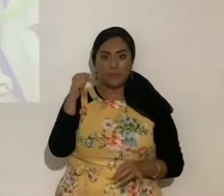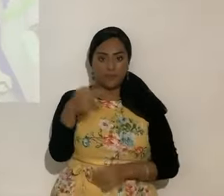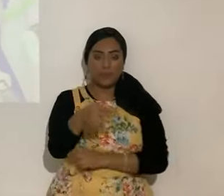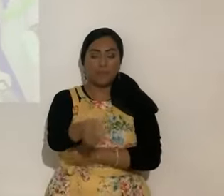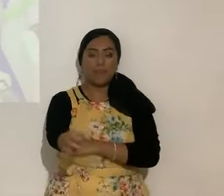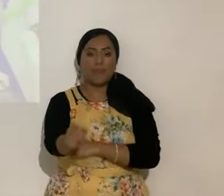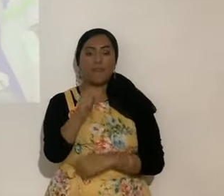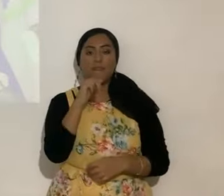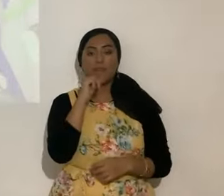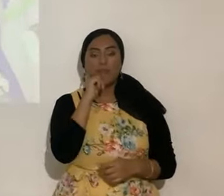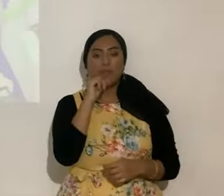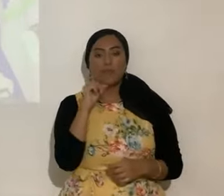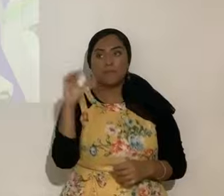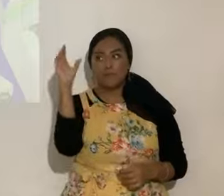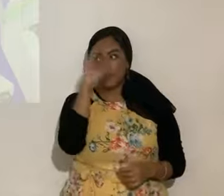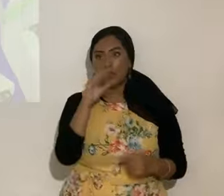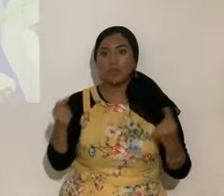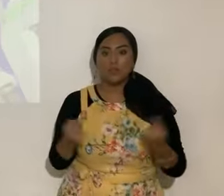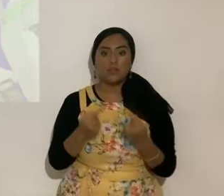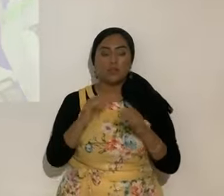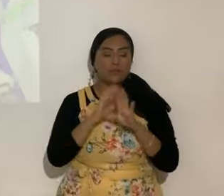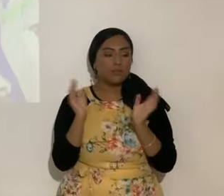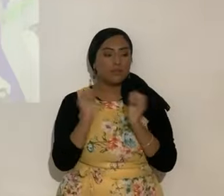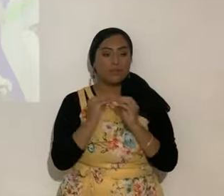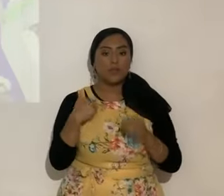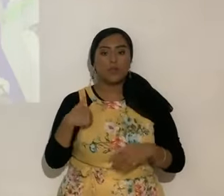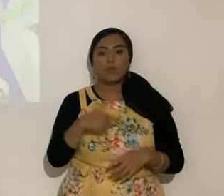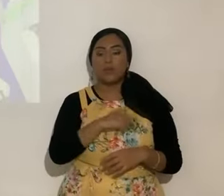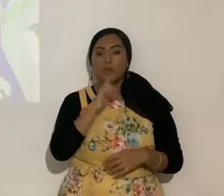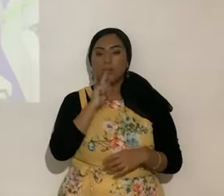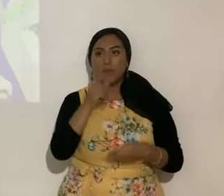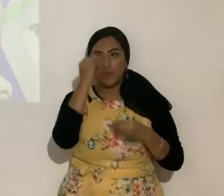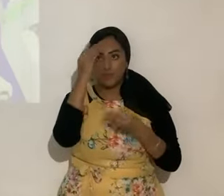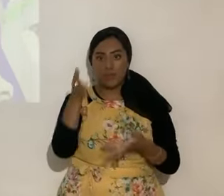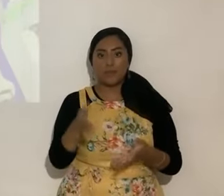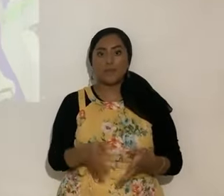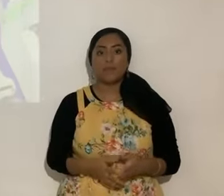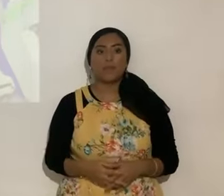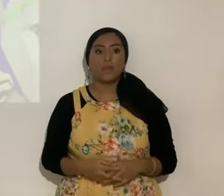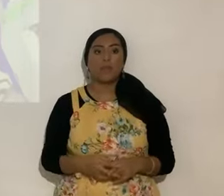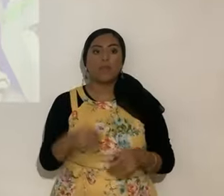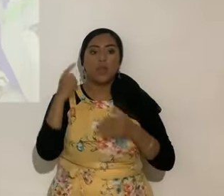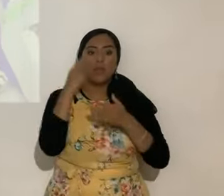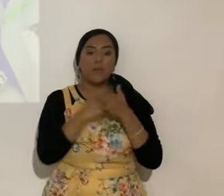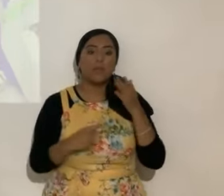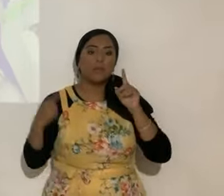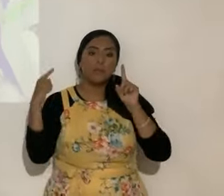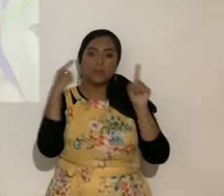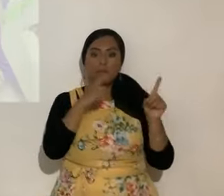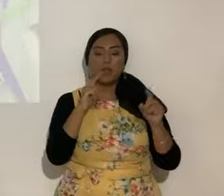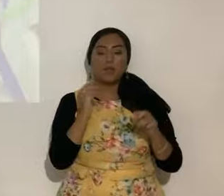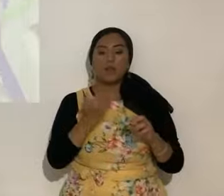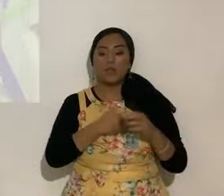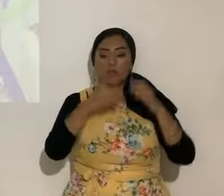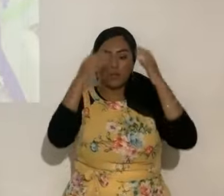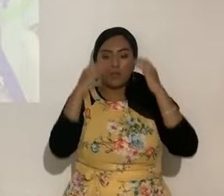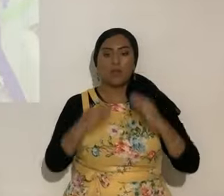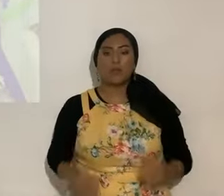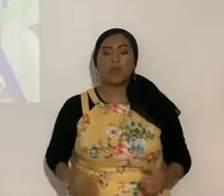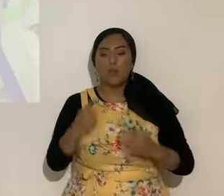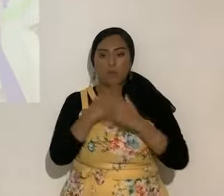para que no, los que no buscamos el pecado, para los que somos obedientes, entonces, cuál es el propósito del cuerpo, cuál es el